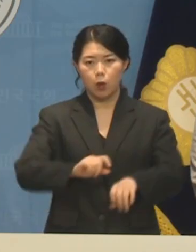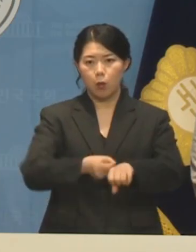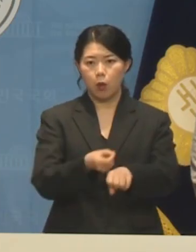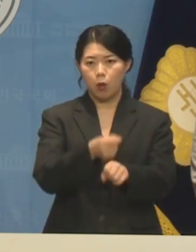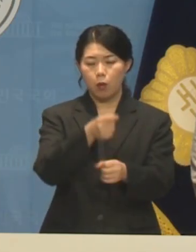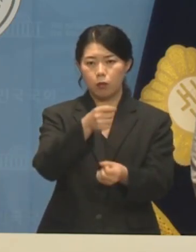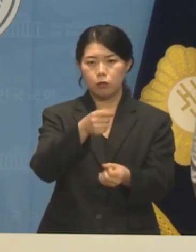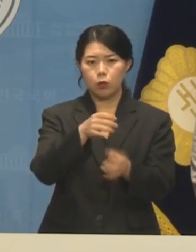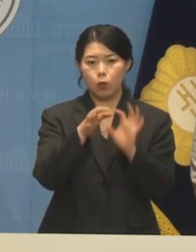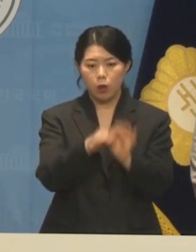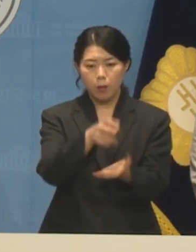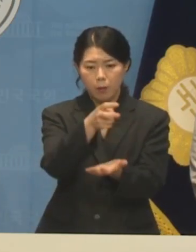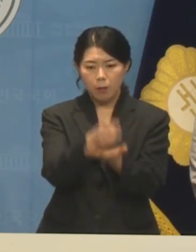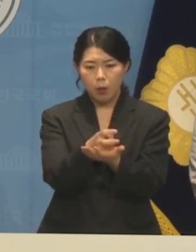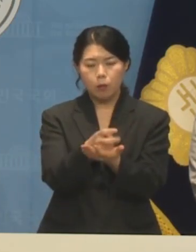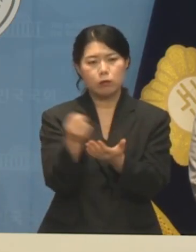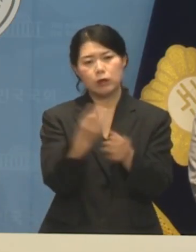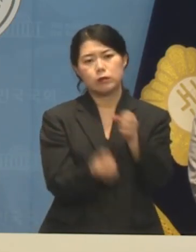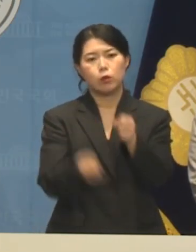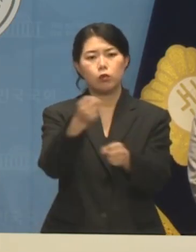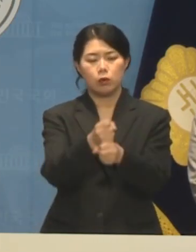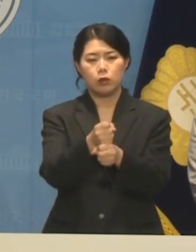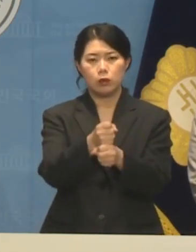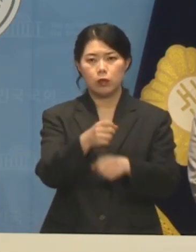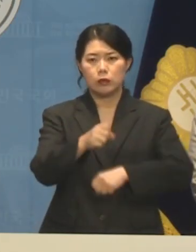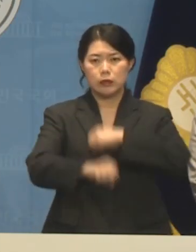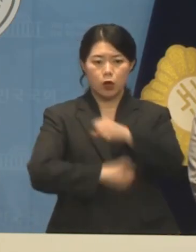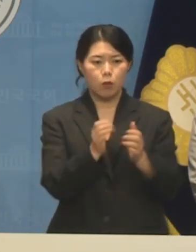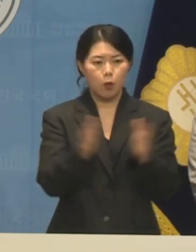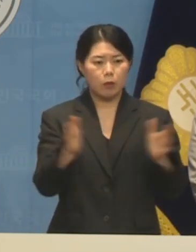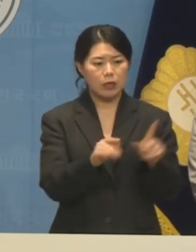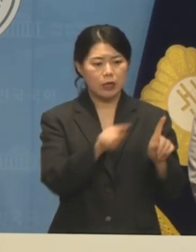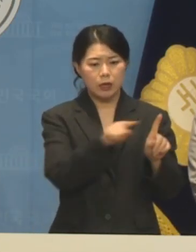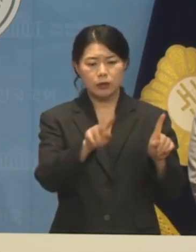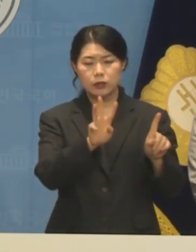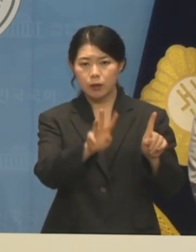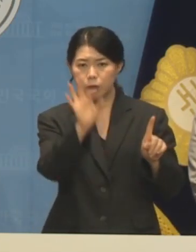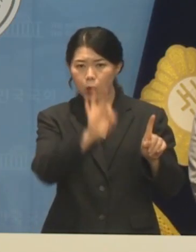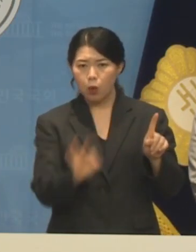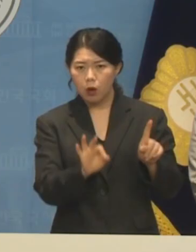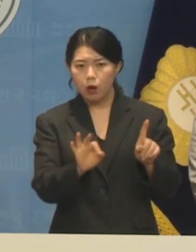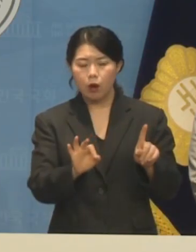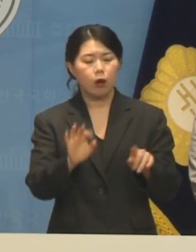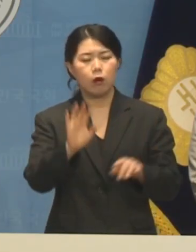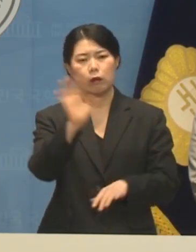제도를 부활하였고 자율범위 1%, 3%에서 여전히